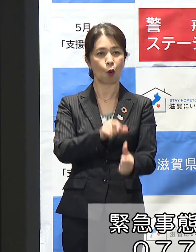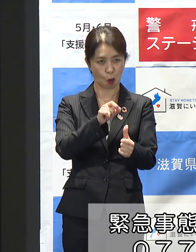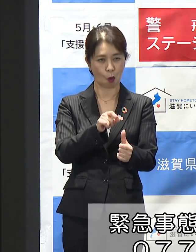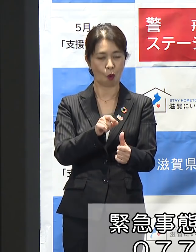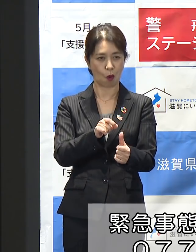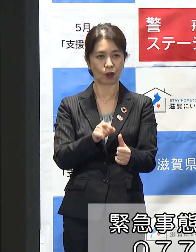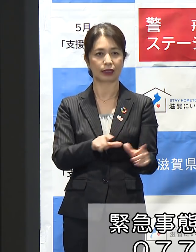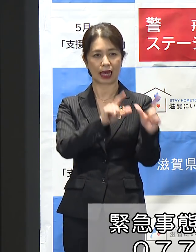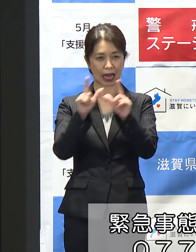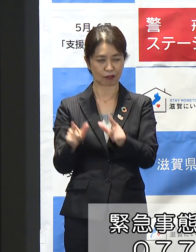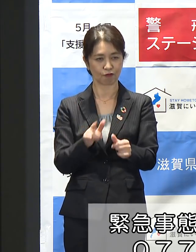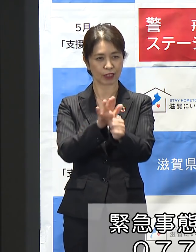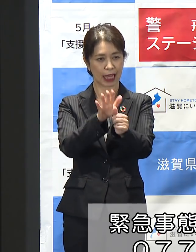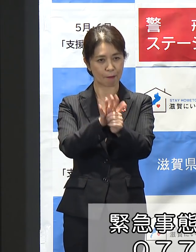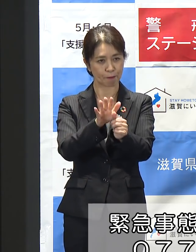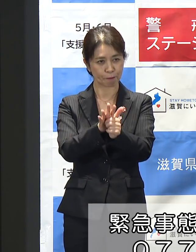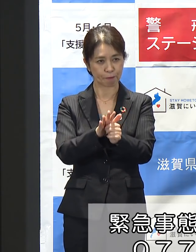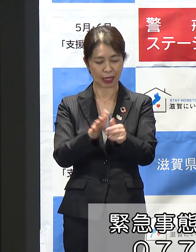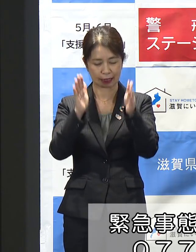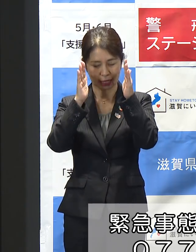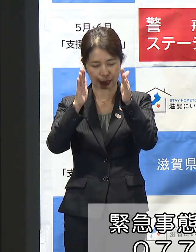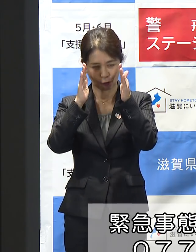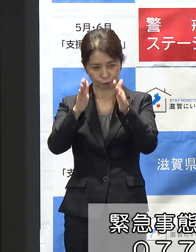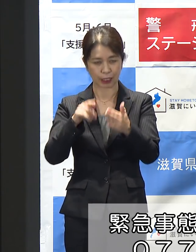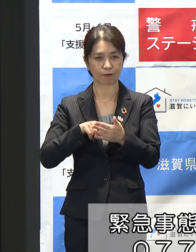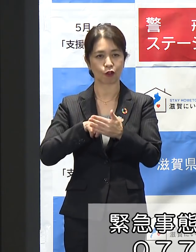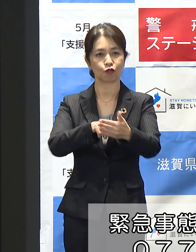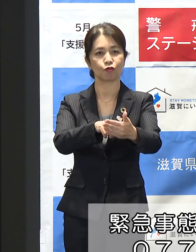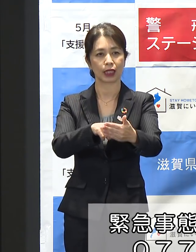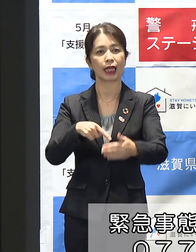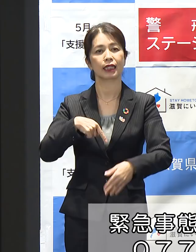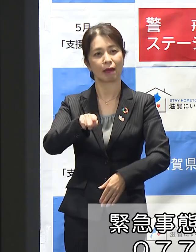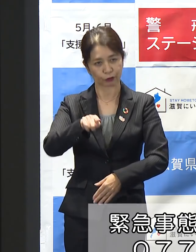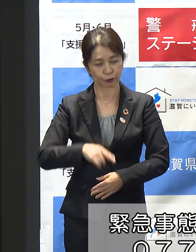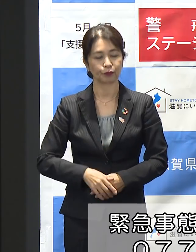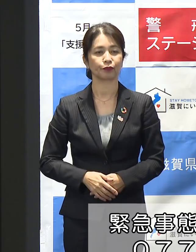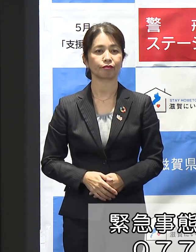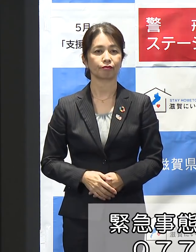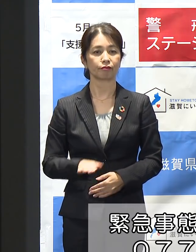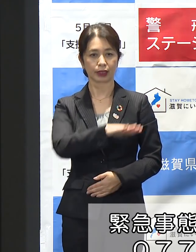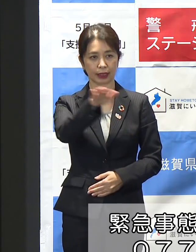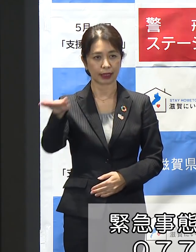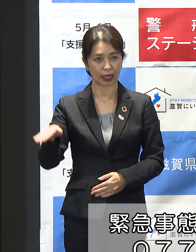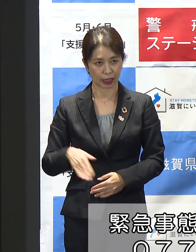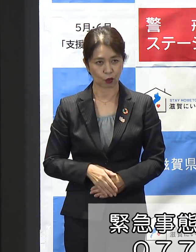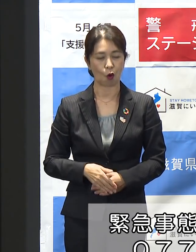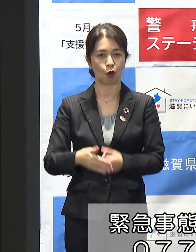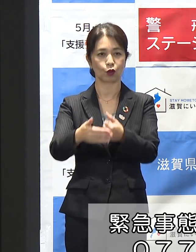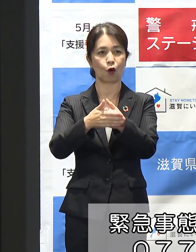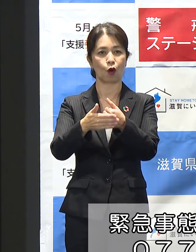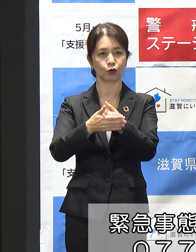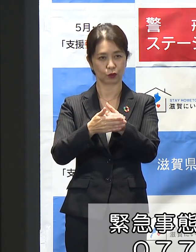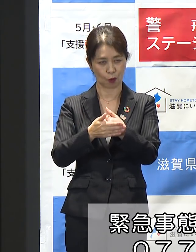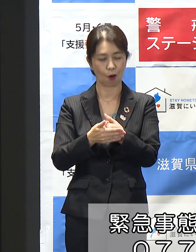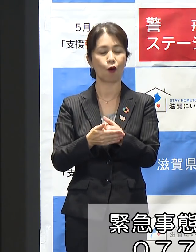化に引き続き全力で取り組んでまいります。皆様方のご協力